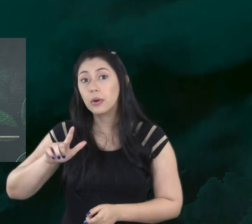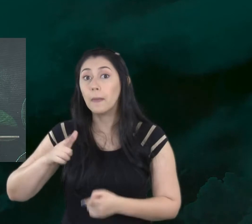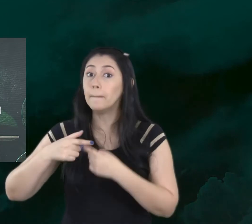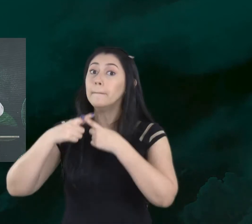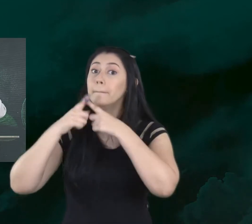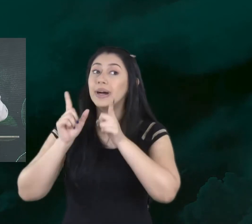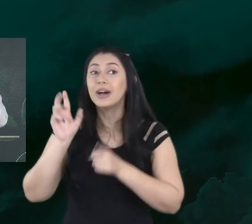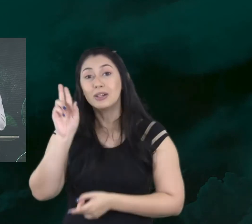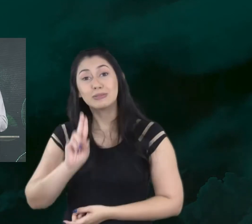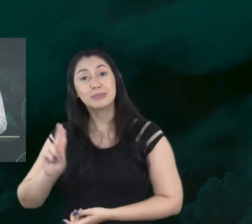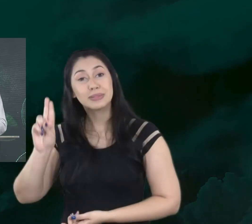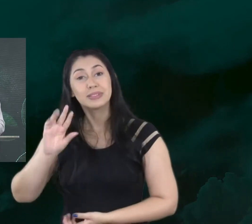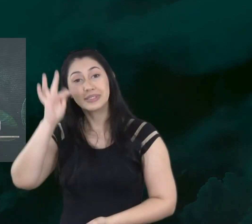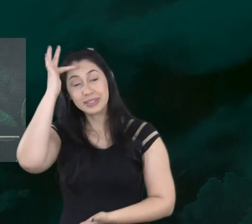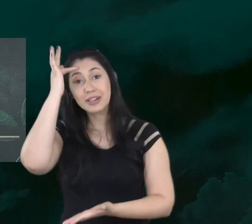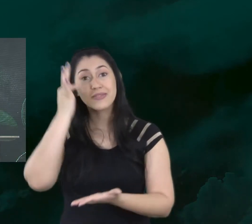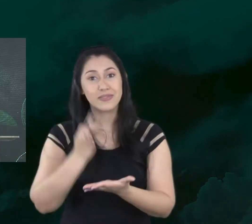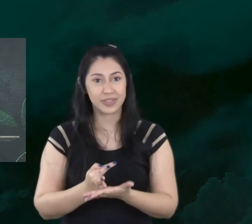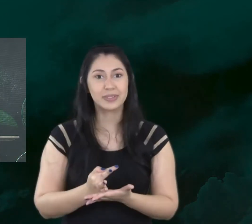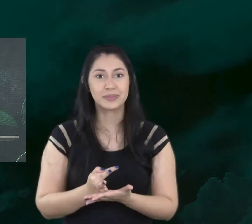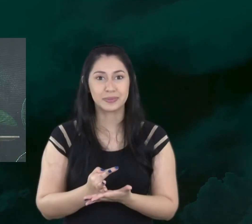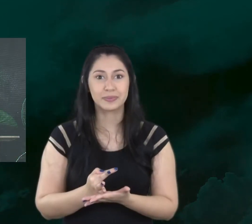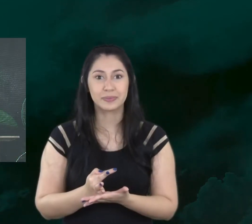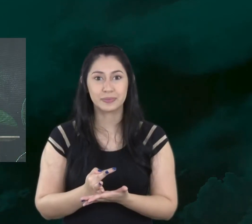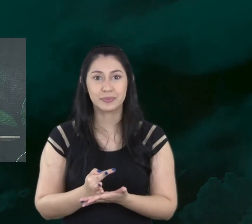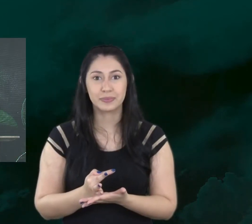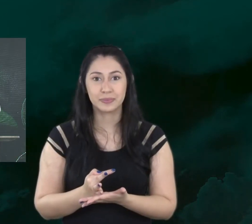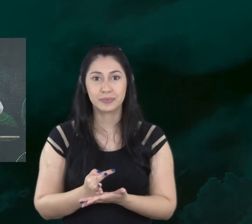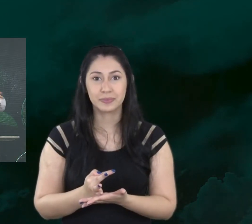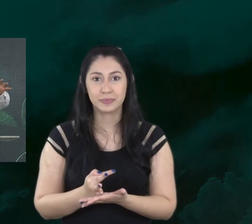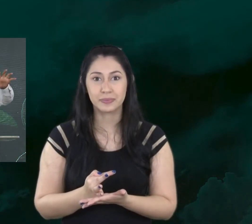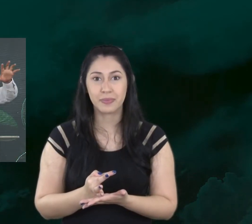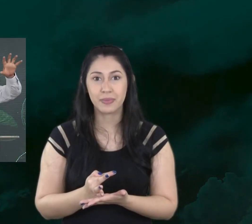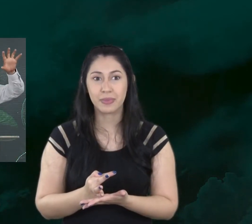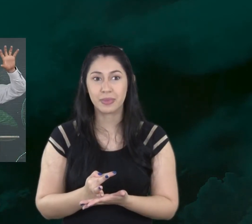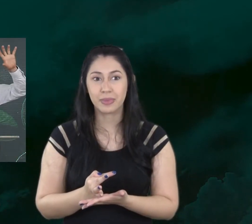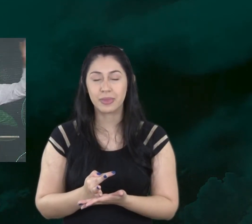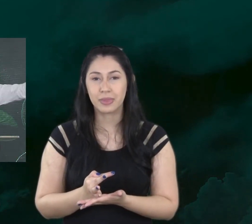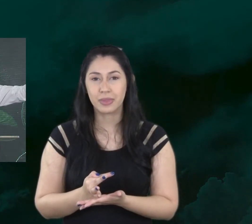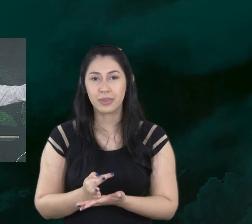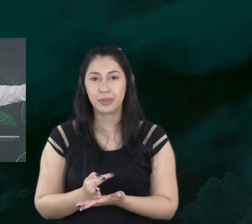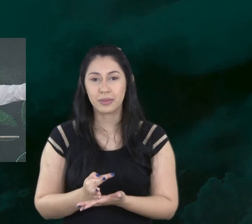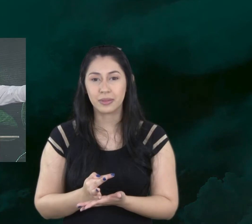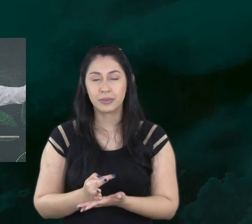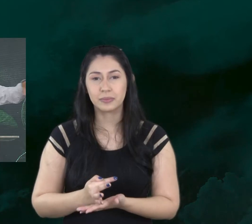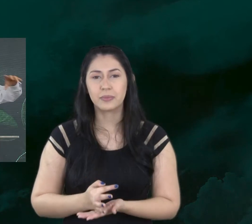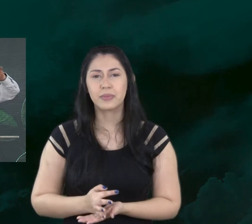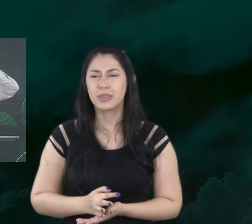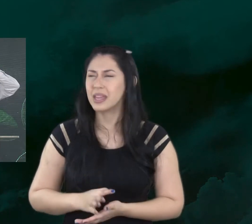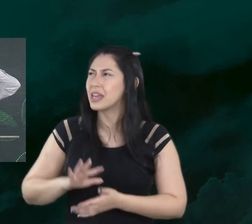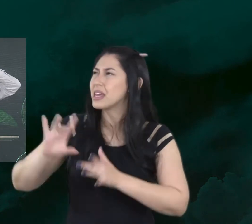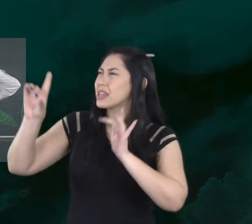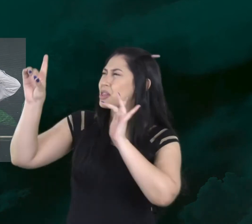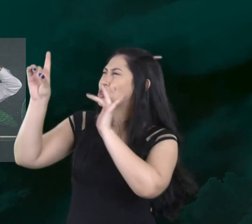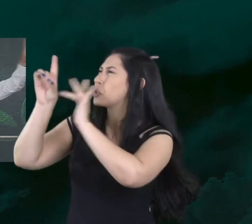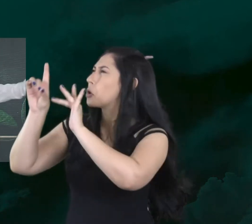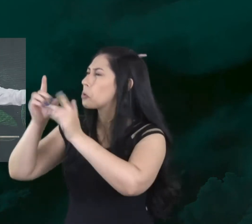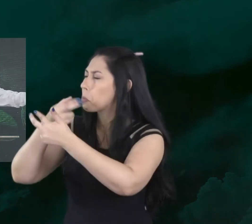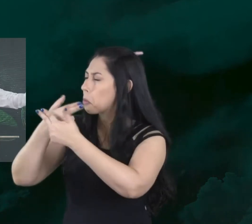Deus, através da fé, nós temos acesso às coisas maravilhosas, às coisas,